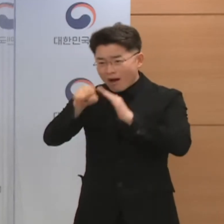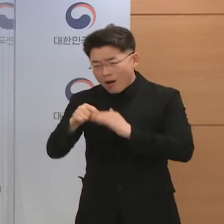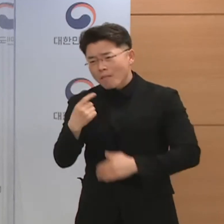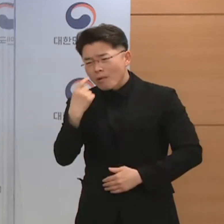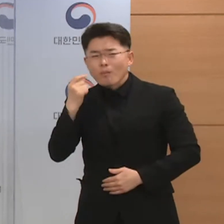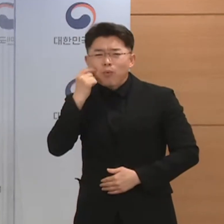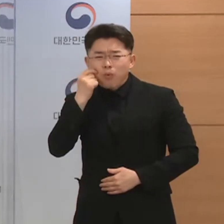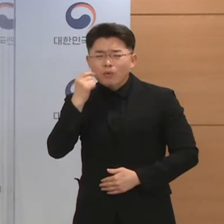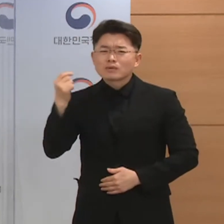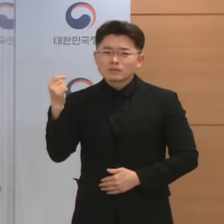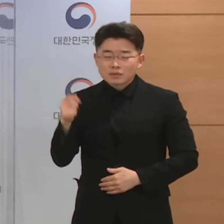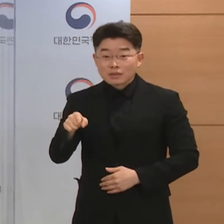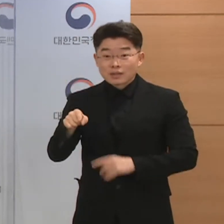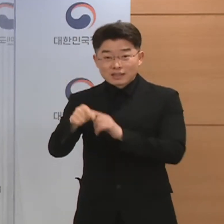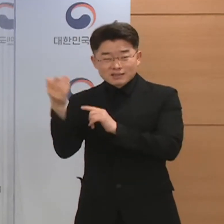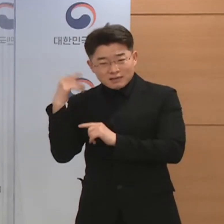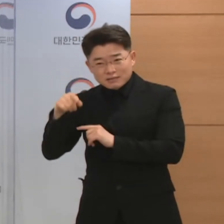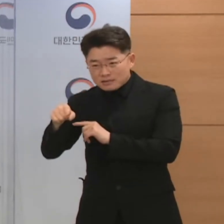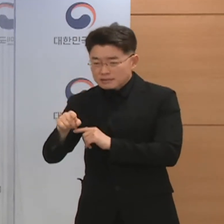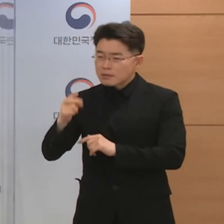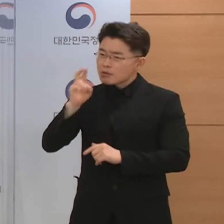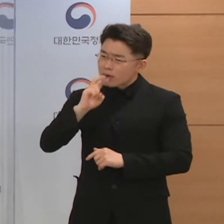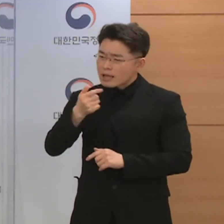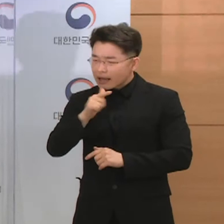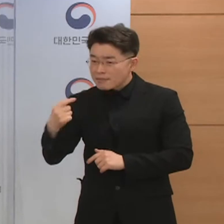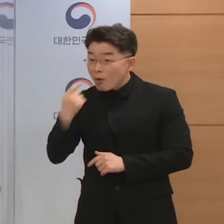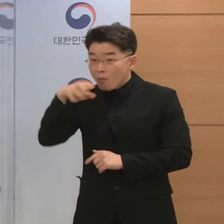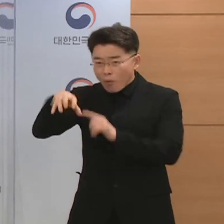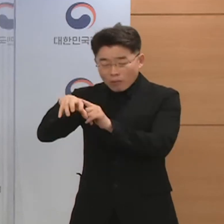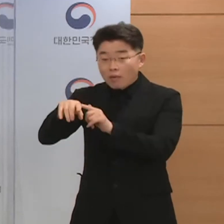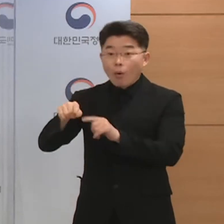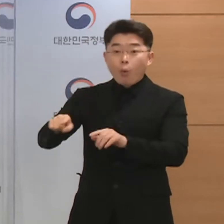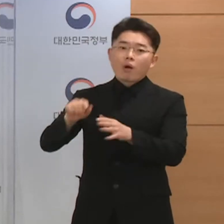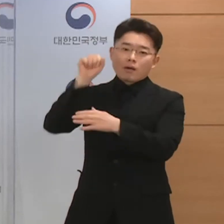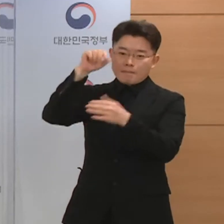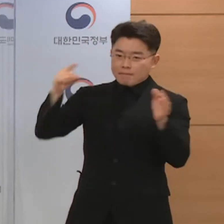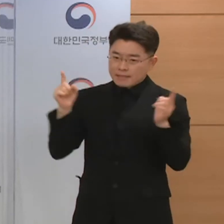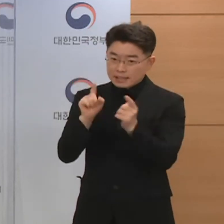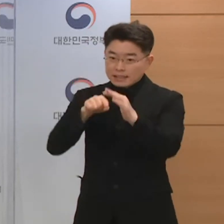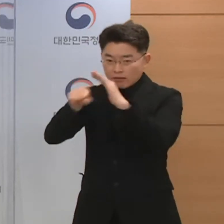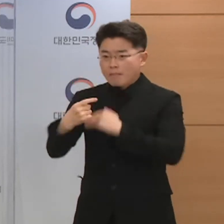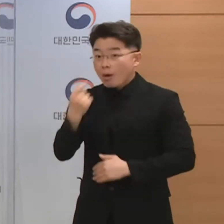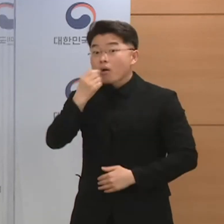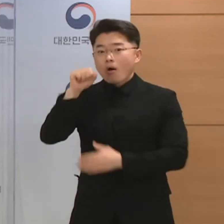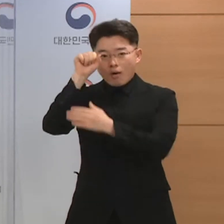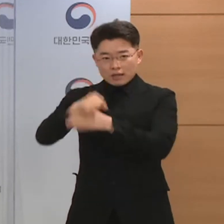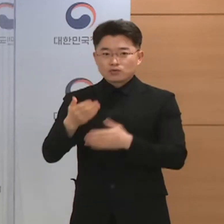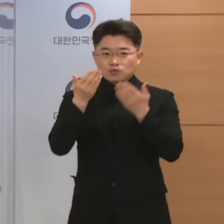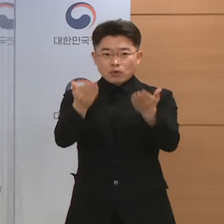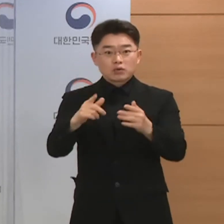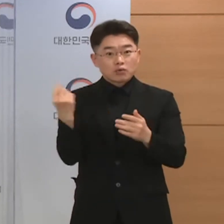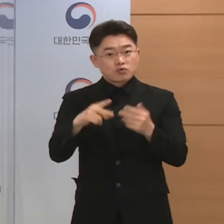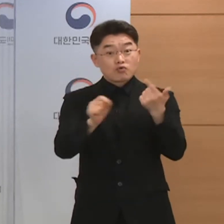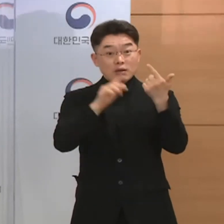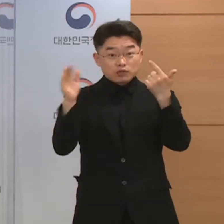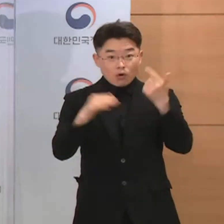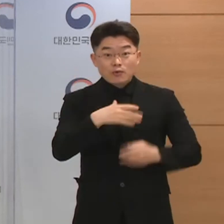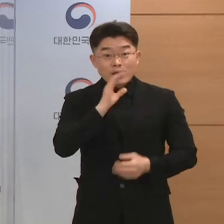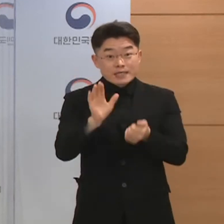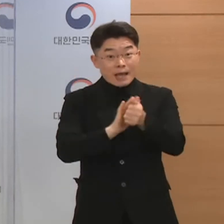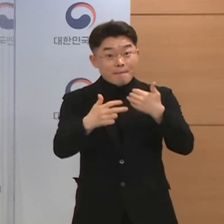강습, 식사 등도 가능합니다. 또한 6월부터 요양병원 등 취약시설 종사자에 대한